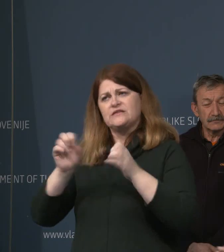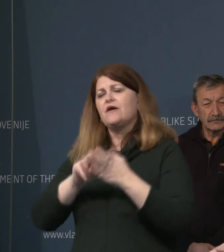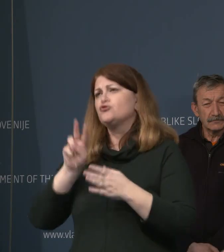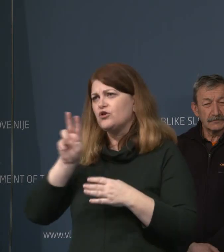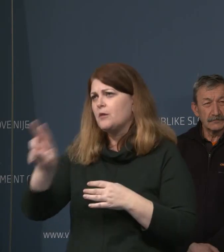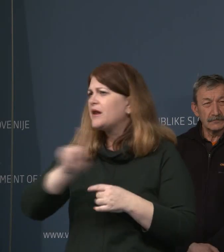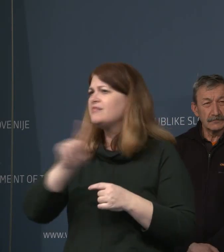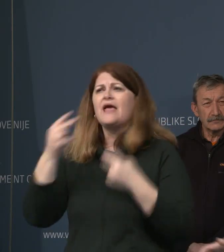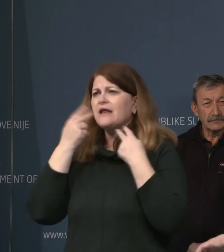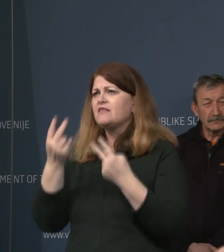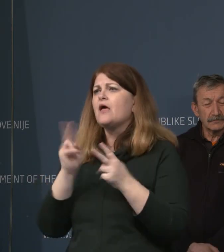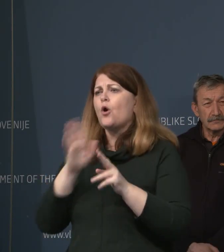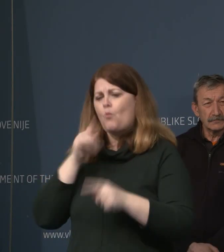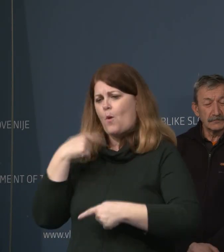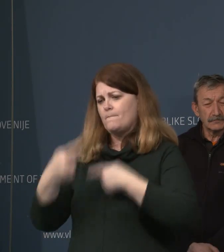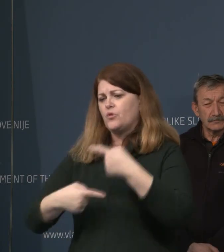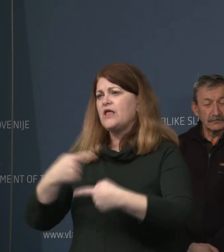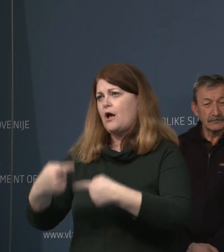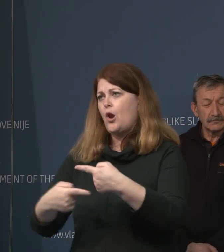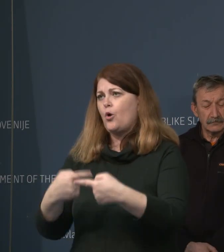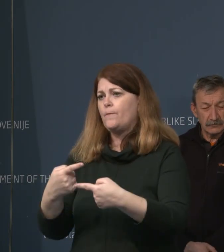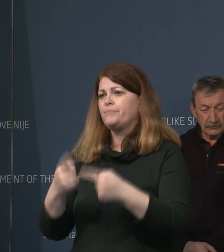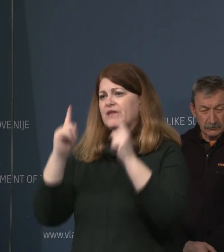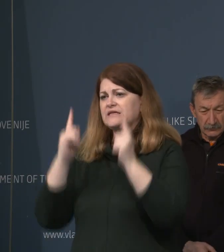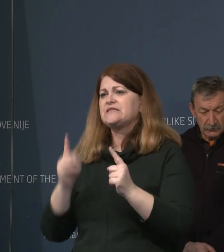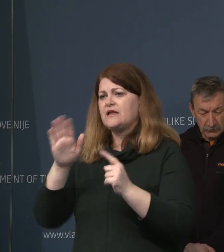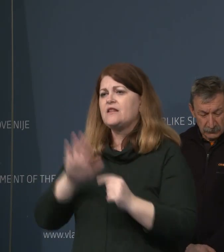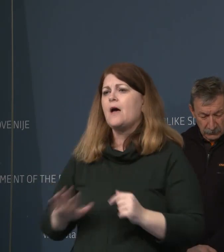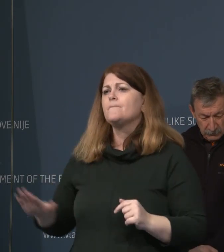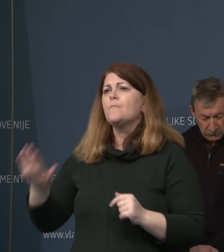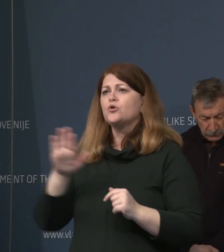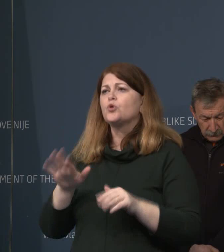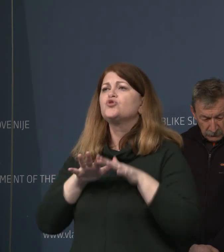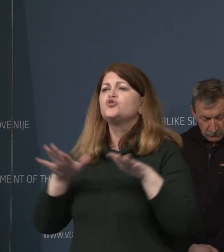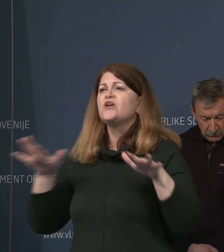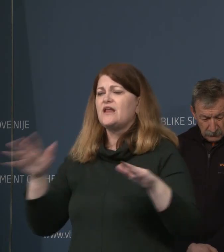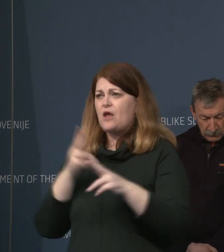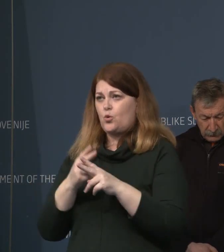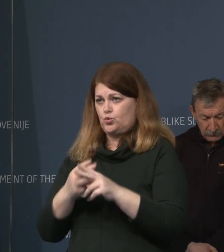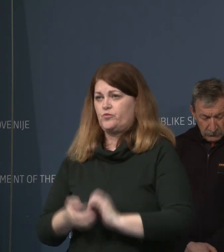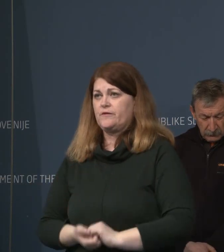naprej, ne glede na to, kako bo potekalo stanje na področju širjenja okužbe.